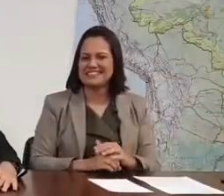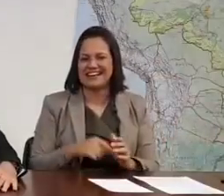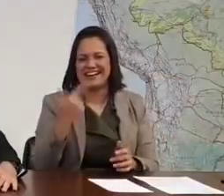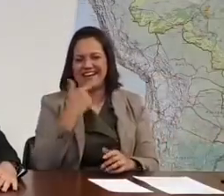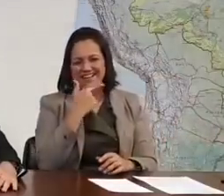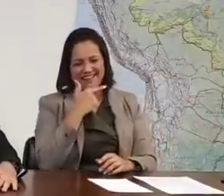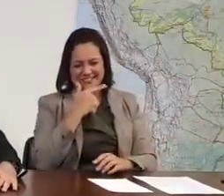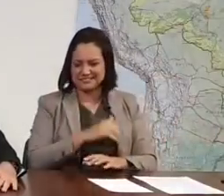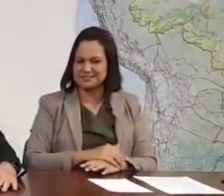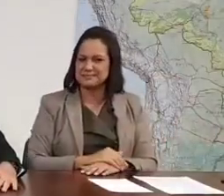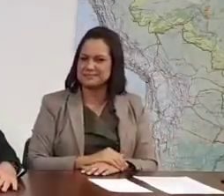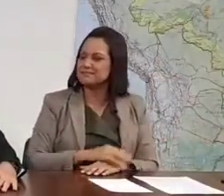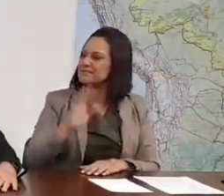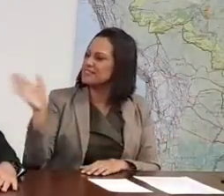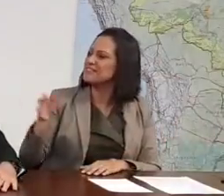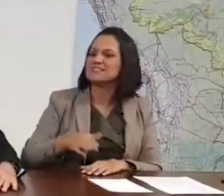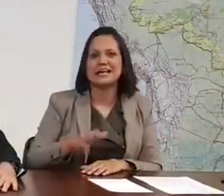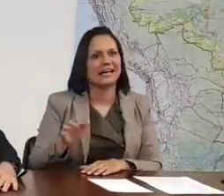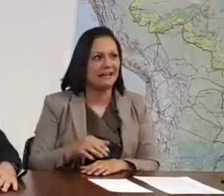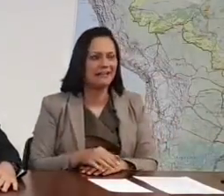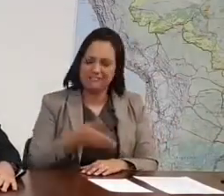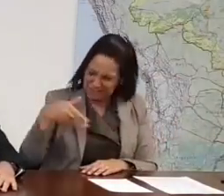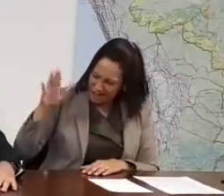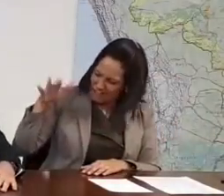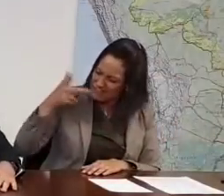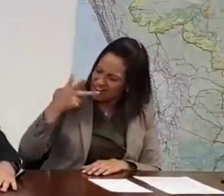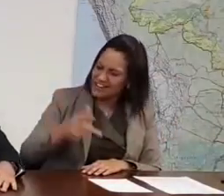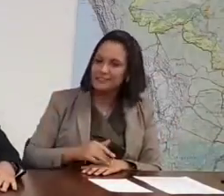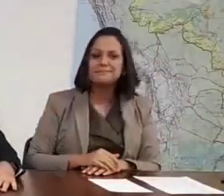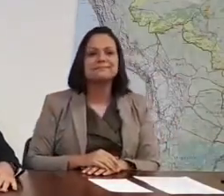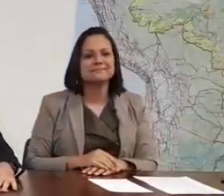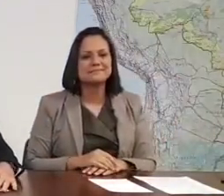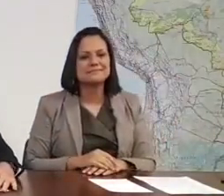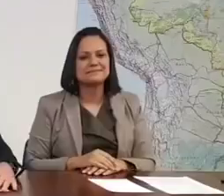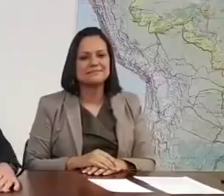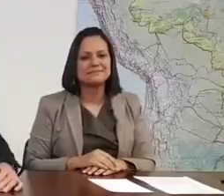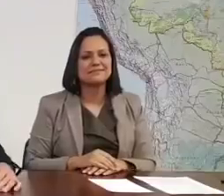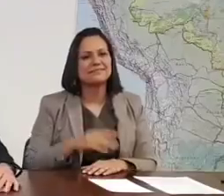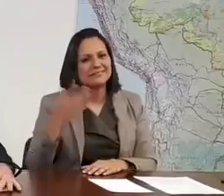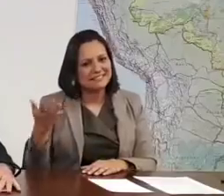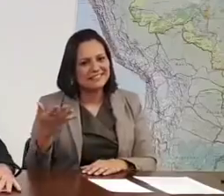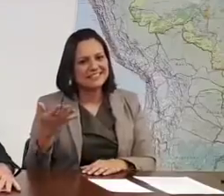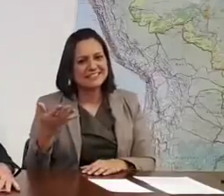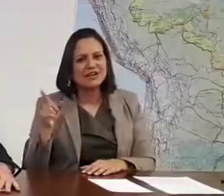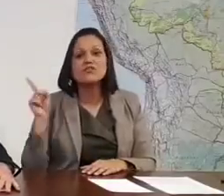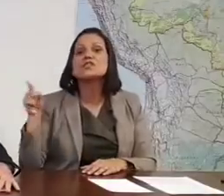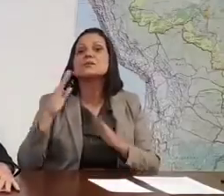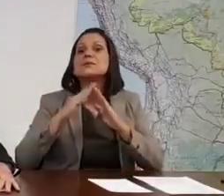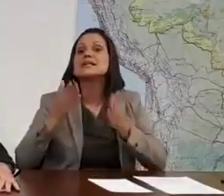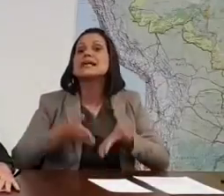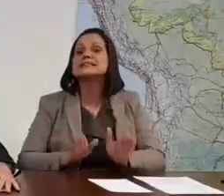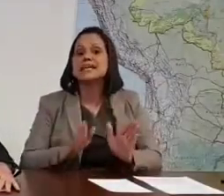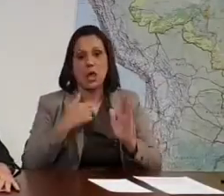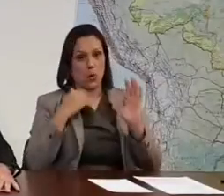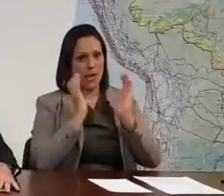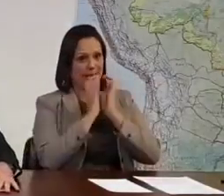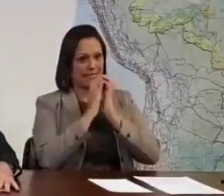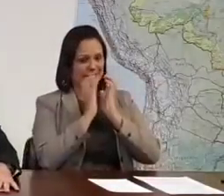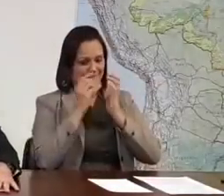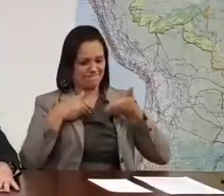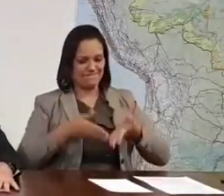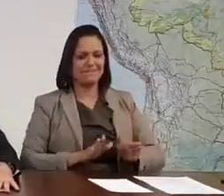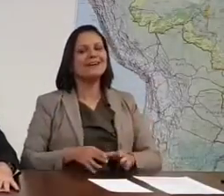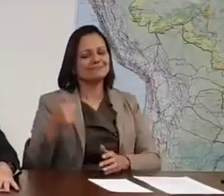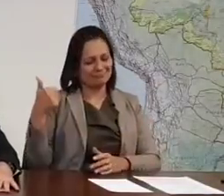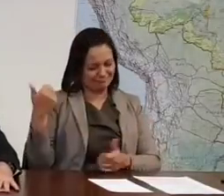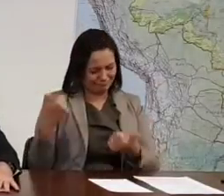Que está transformando. Vai, Gilson, bora, Gilson. Vamos lá, que está transformando. Cabo da Peste, da turismo. Tu é da onde, Cabo da Peste? Recife, Pernambuco. Recife, Pernambuco,